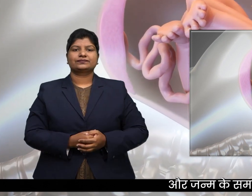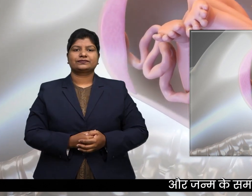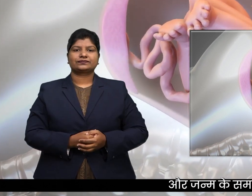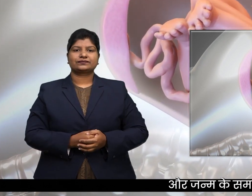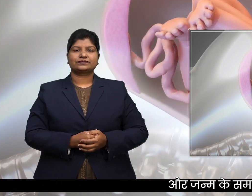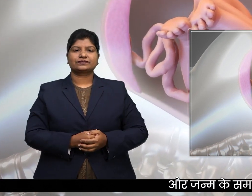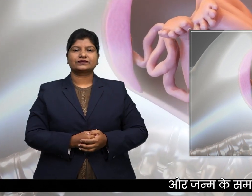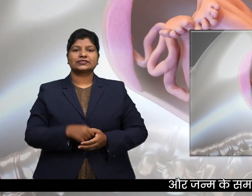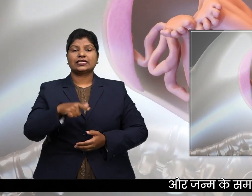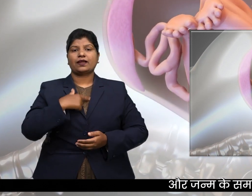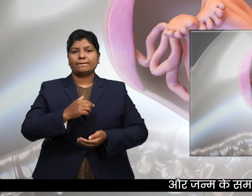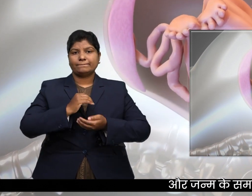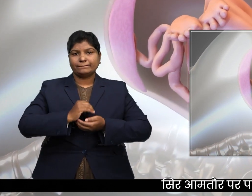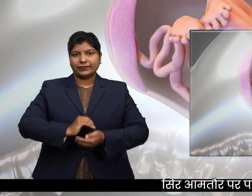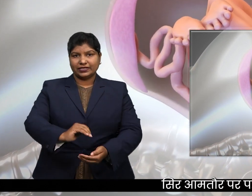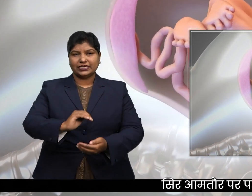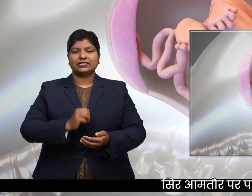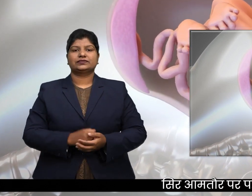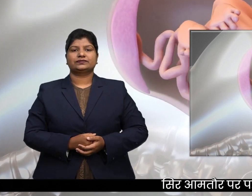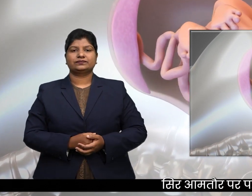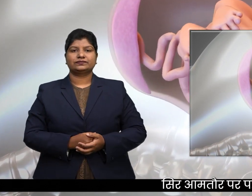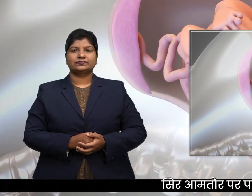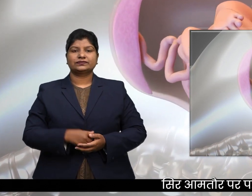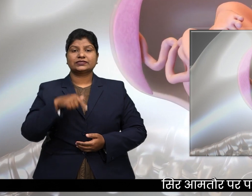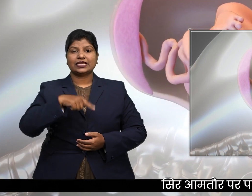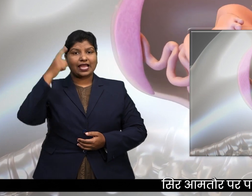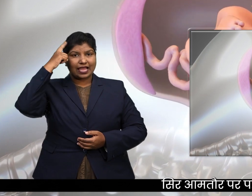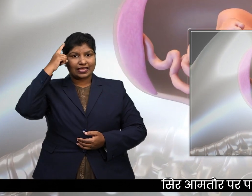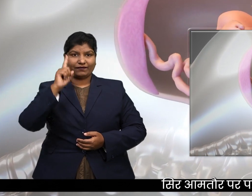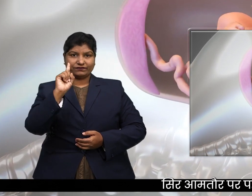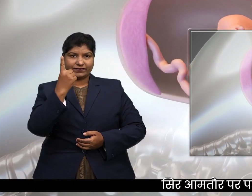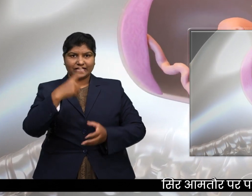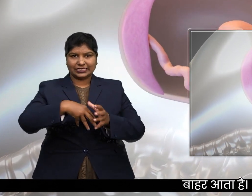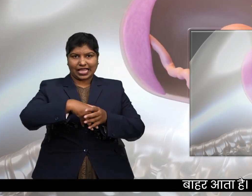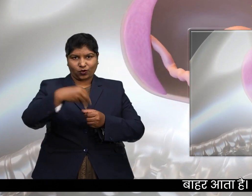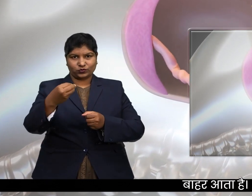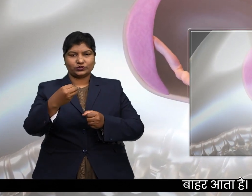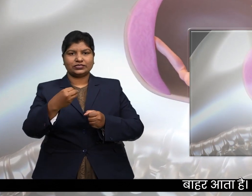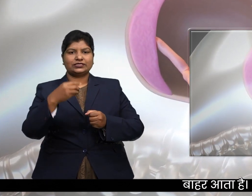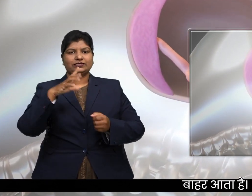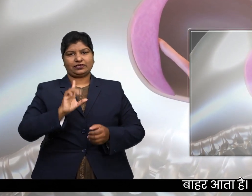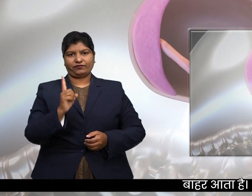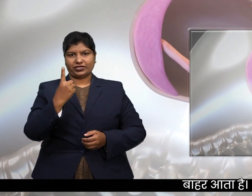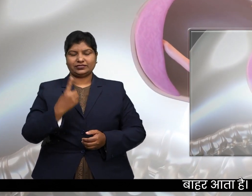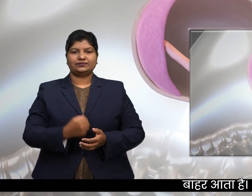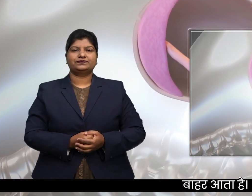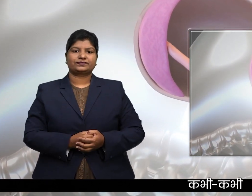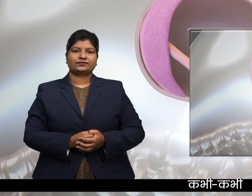और जन्म के समय सिर आमतौर पर पहले बाहर आता